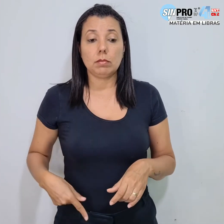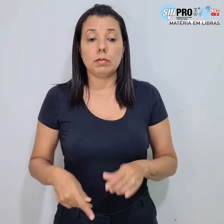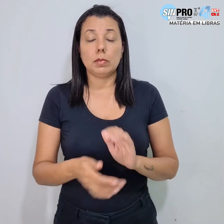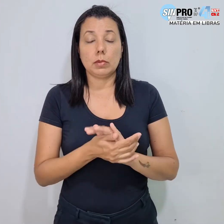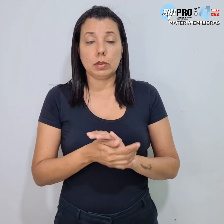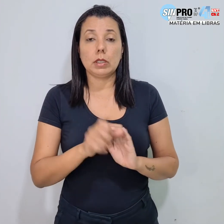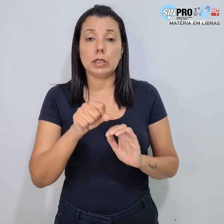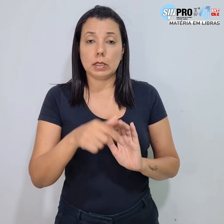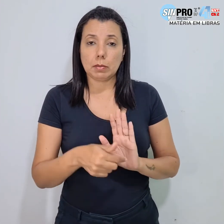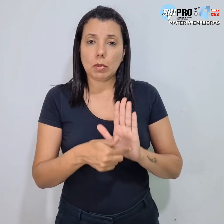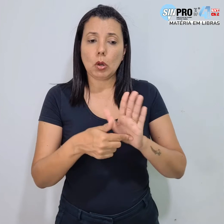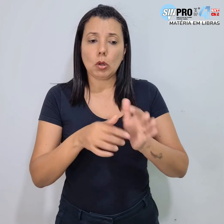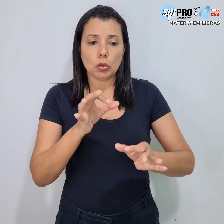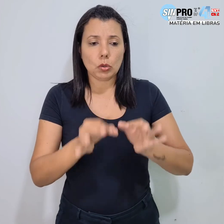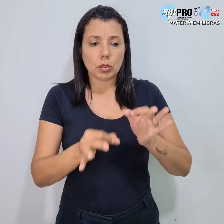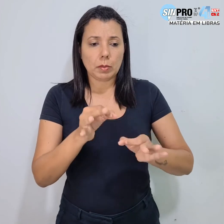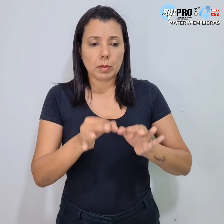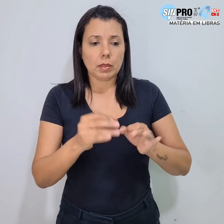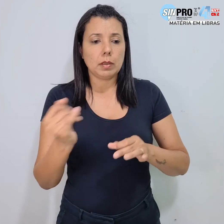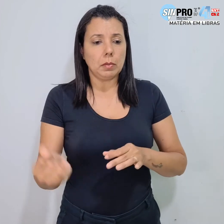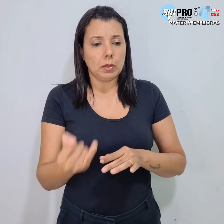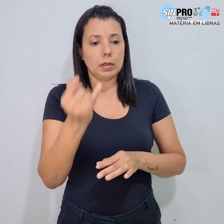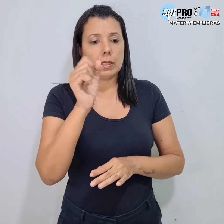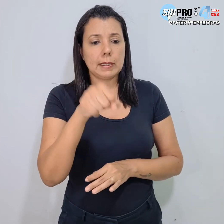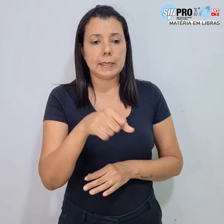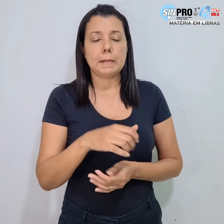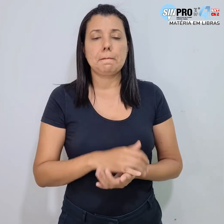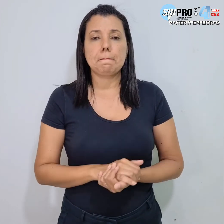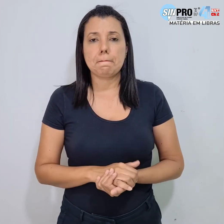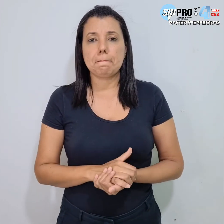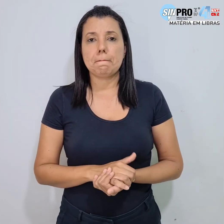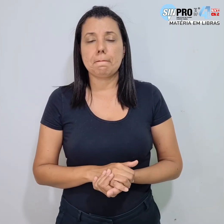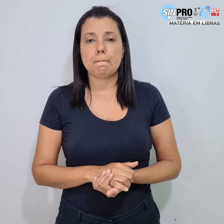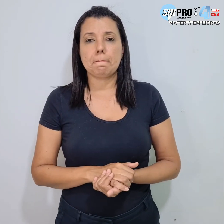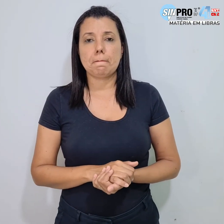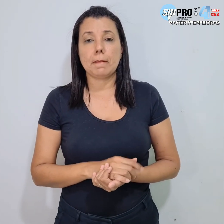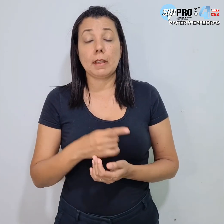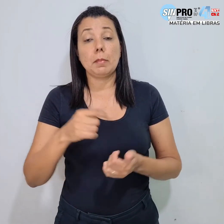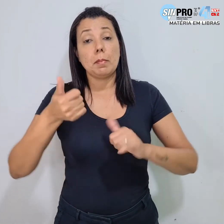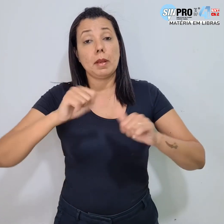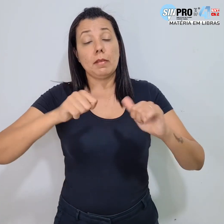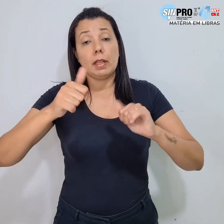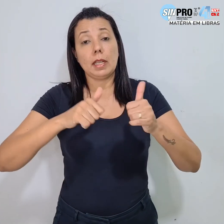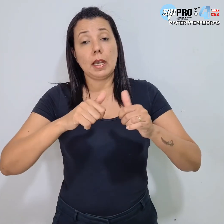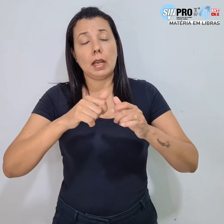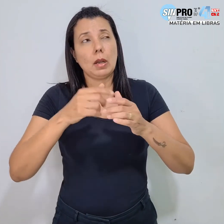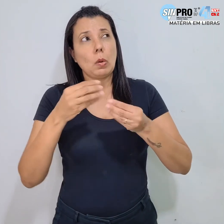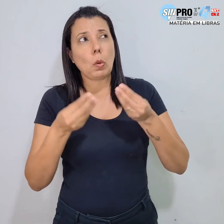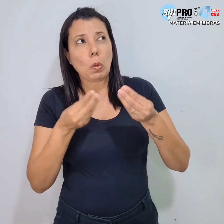público. Trata-se de um julgamento muito importante para avaliarmos a